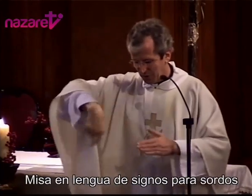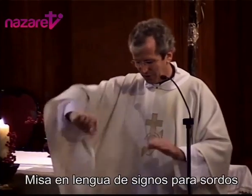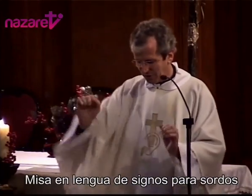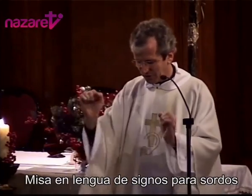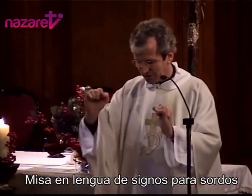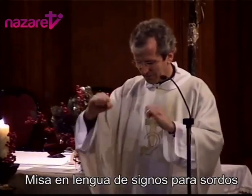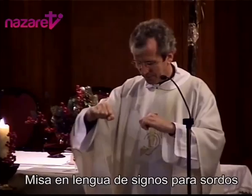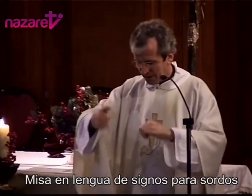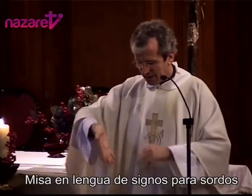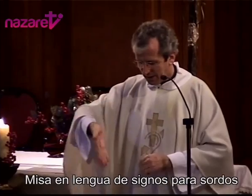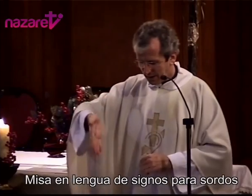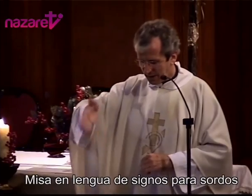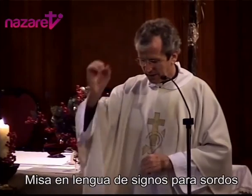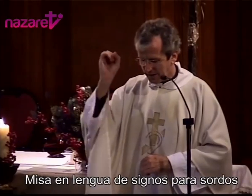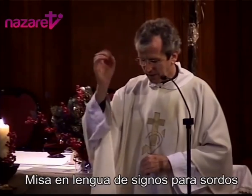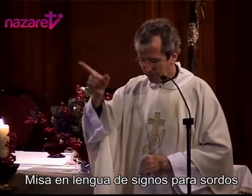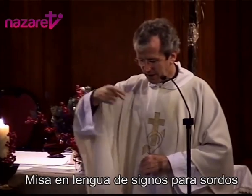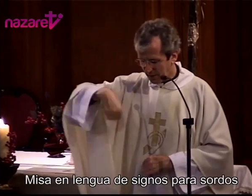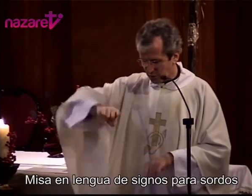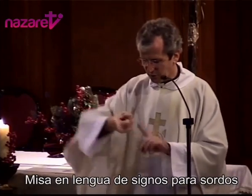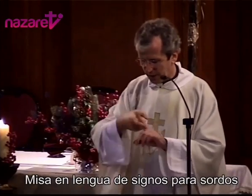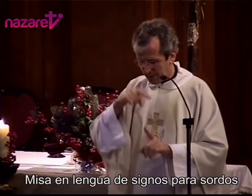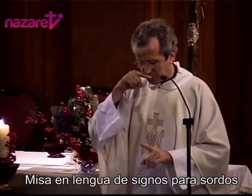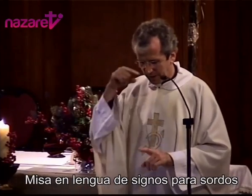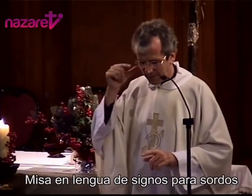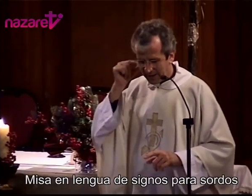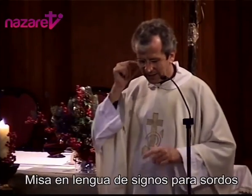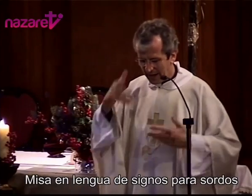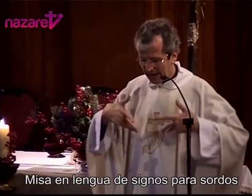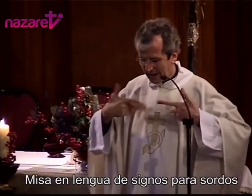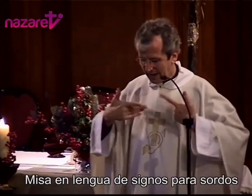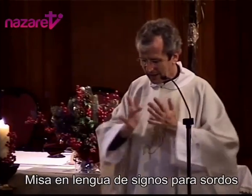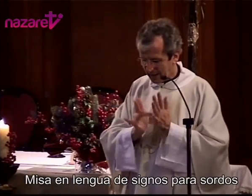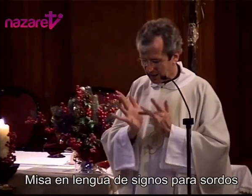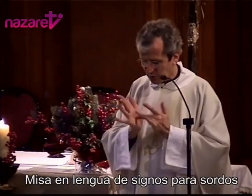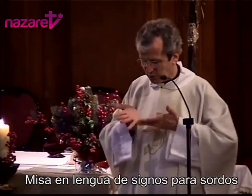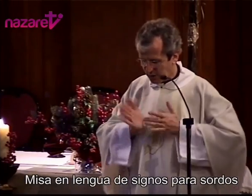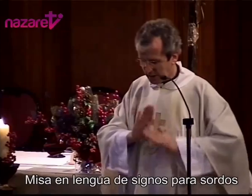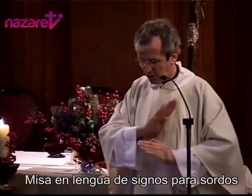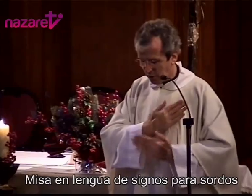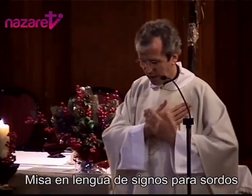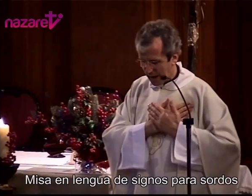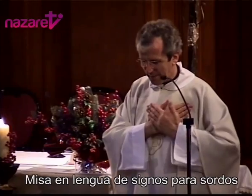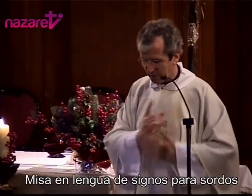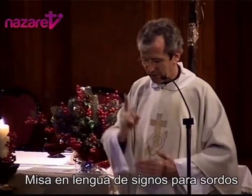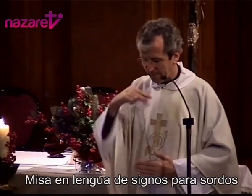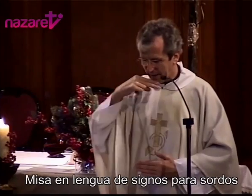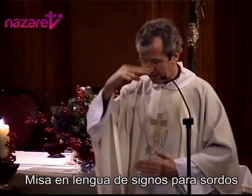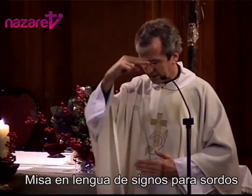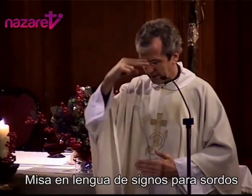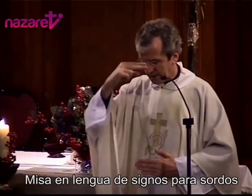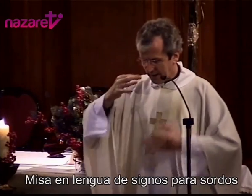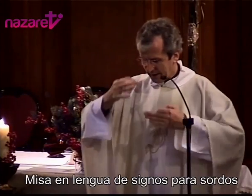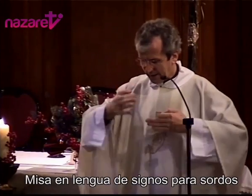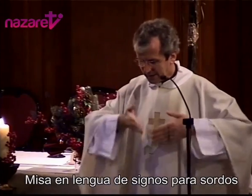sobre vosotros. Amén. Id y anunciad a vuestros hermanos y hermanas la alegría de Jesús, Hijo amado del